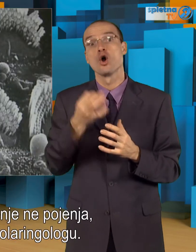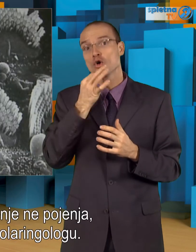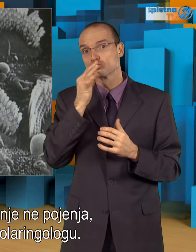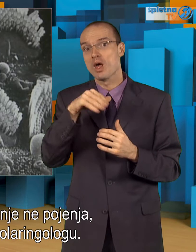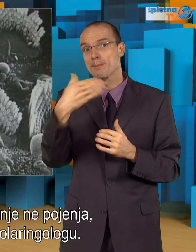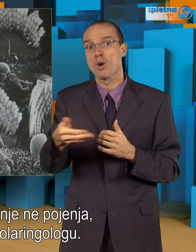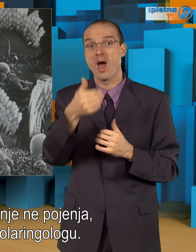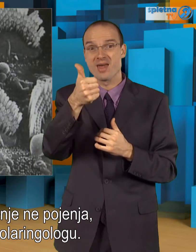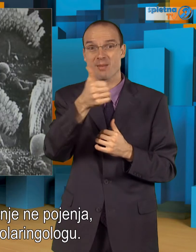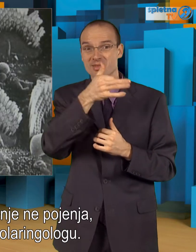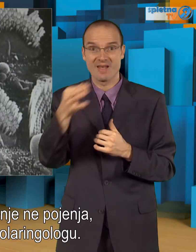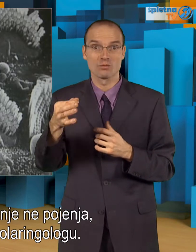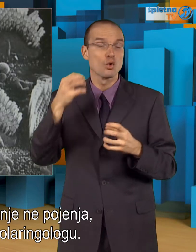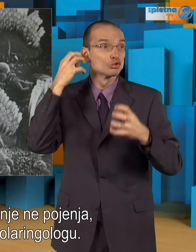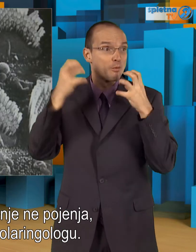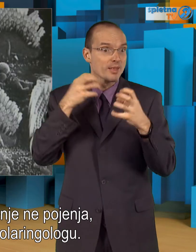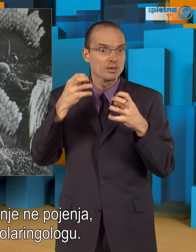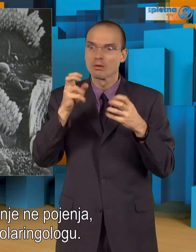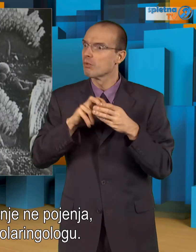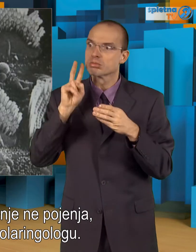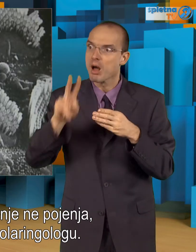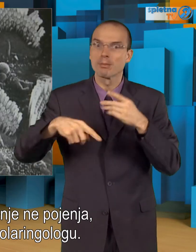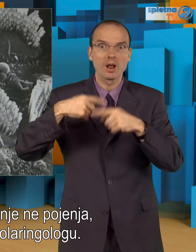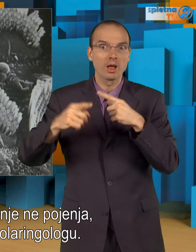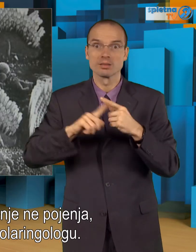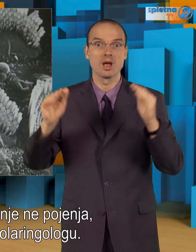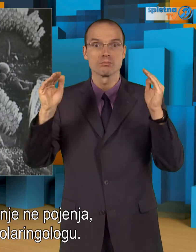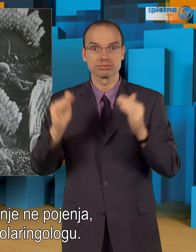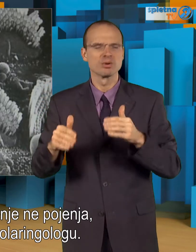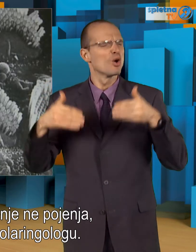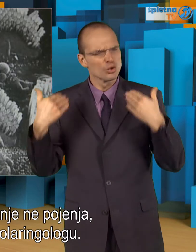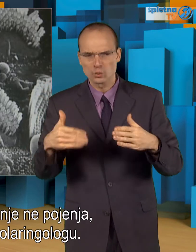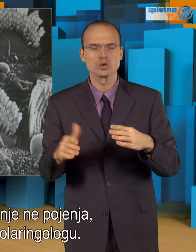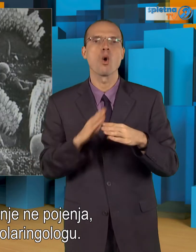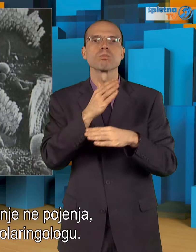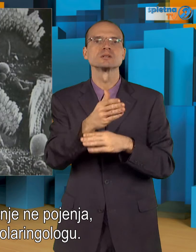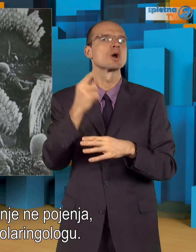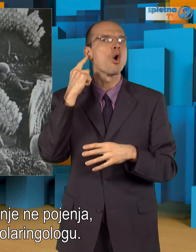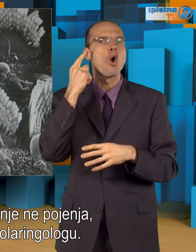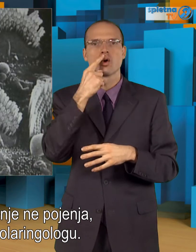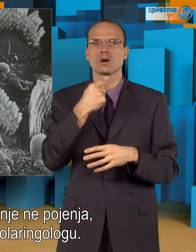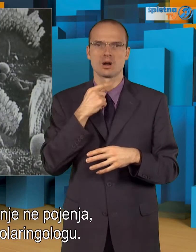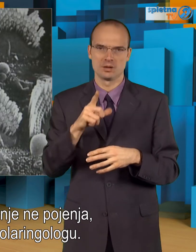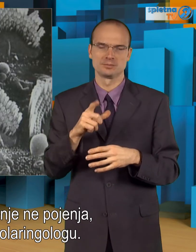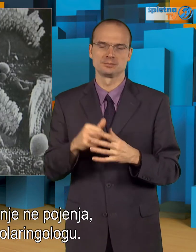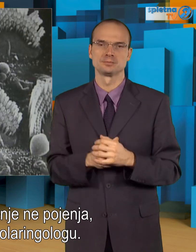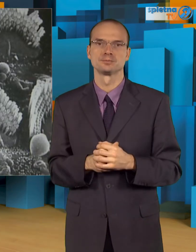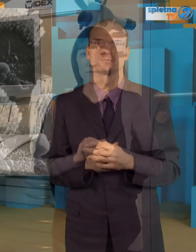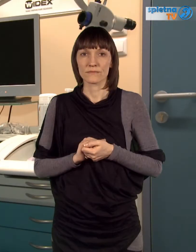Če po enem dnevu šumenje ne pojenja, je nujen obisk pri otorinolaringologu.